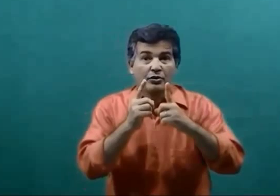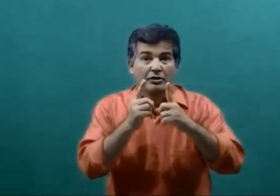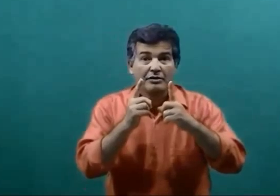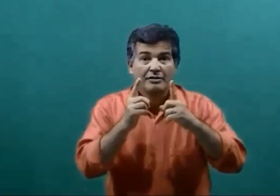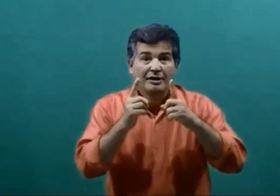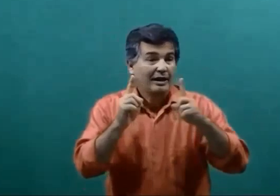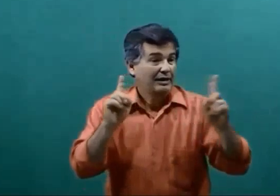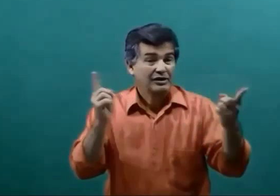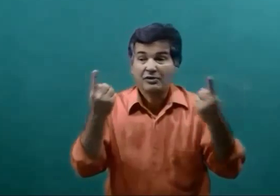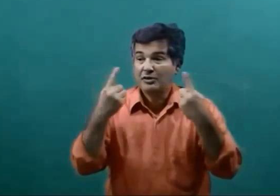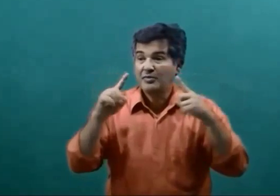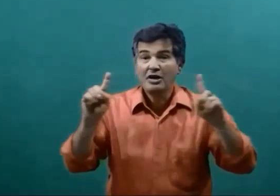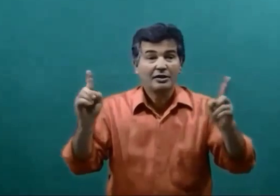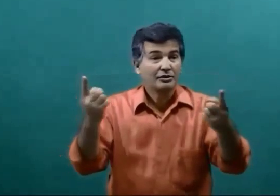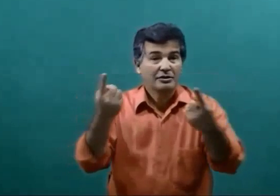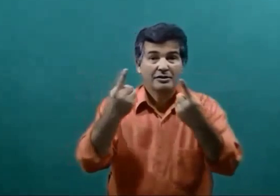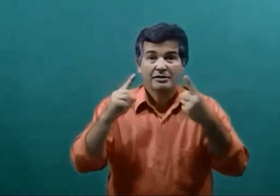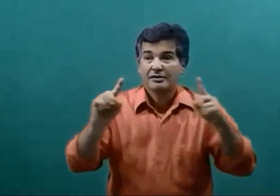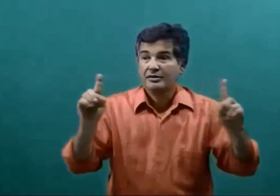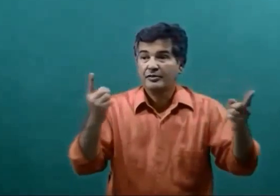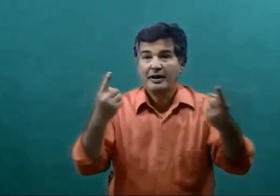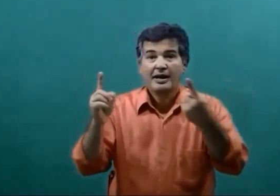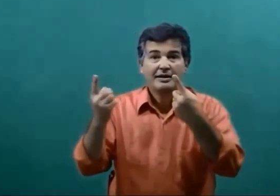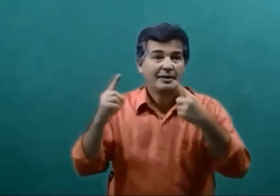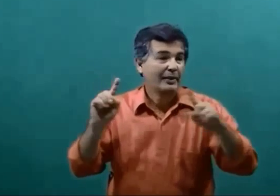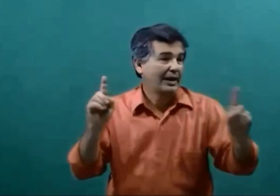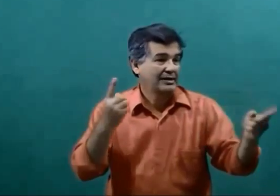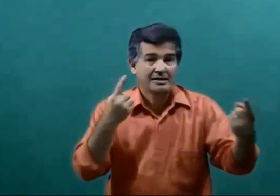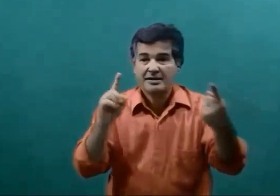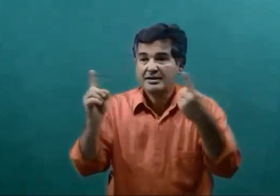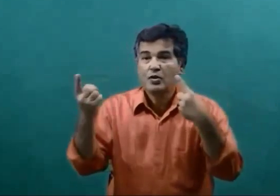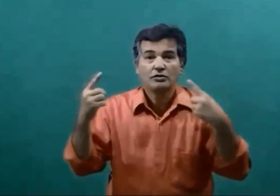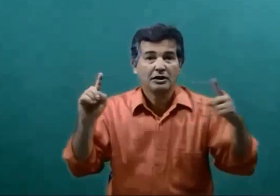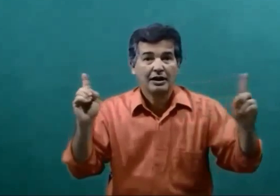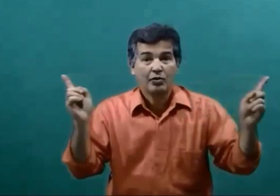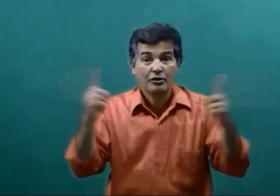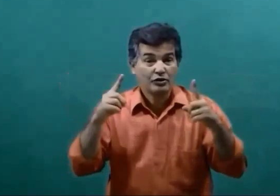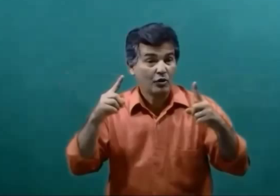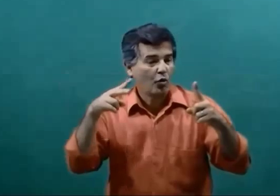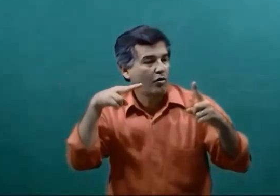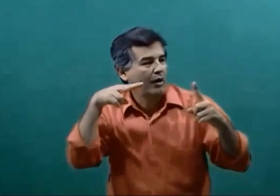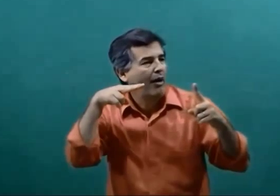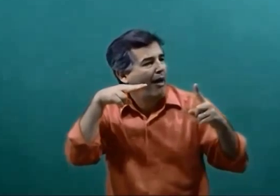Quando estão caminhando no parque, na praça, sem se encontrar, quando se encontram...